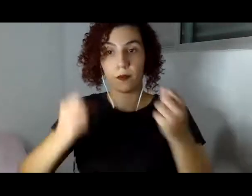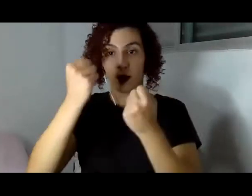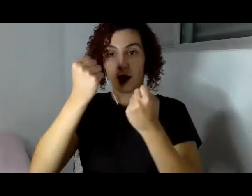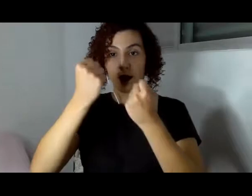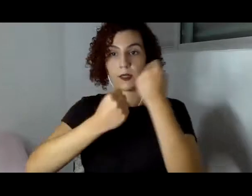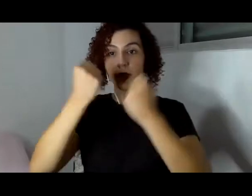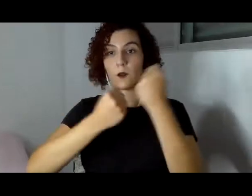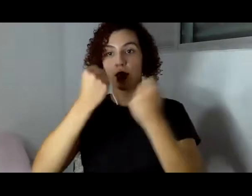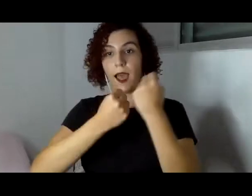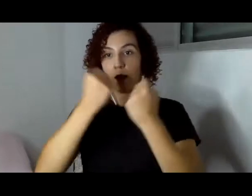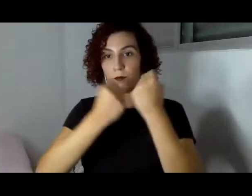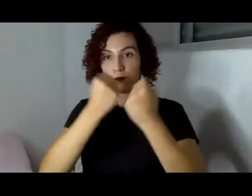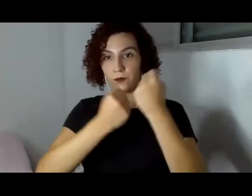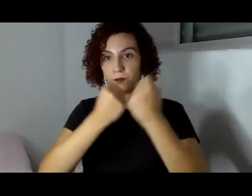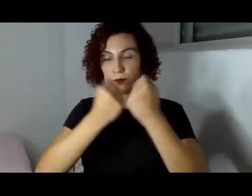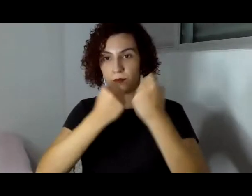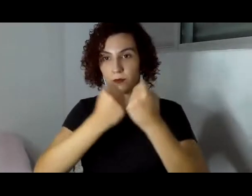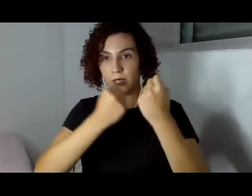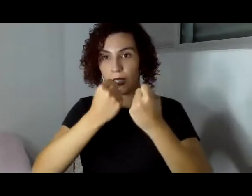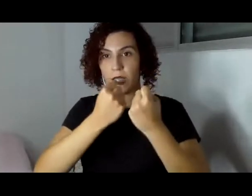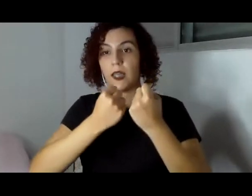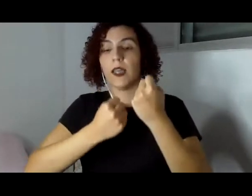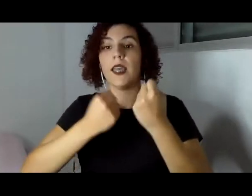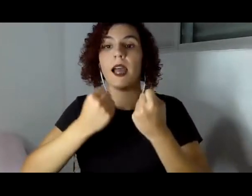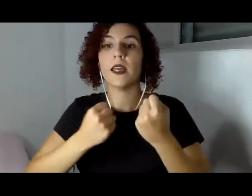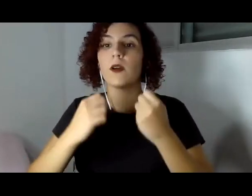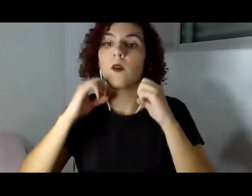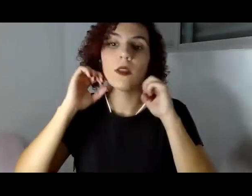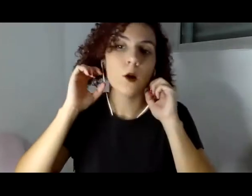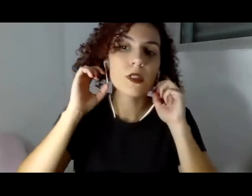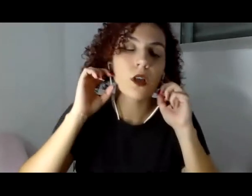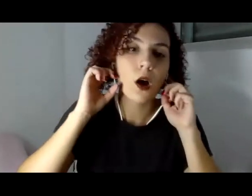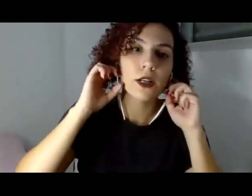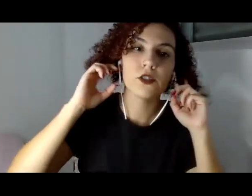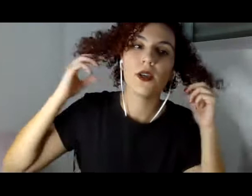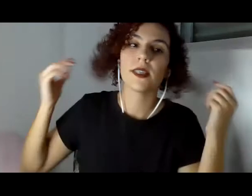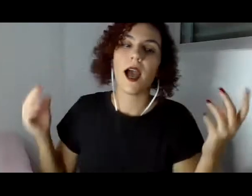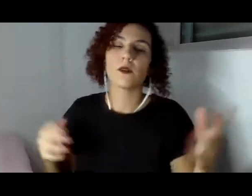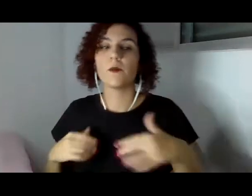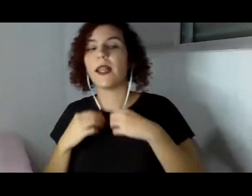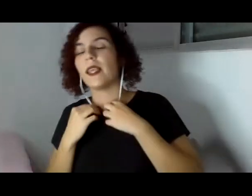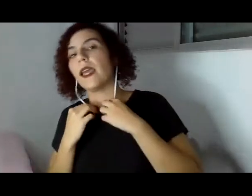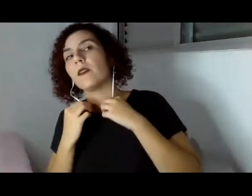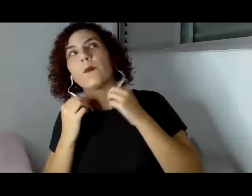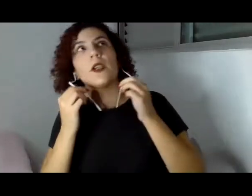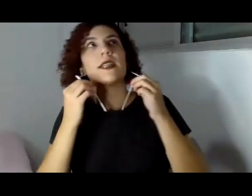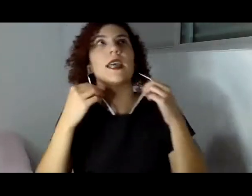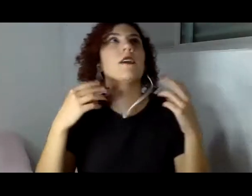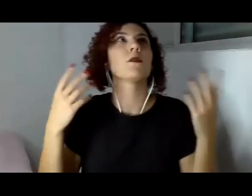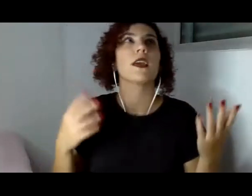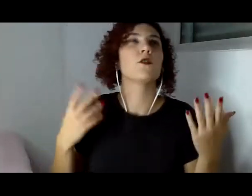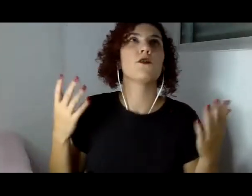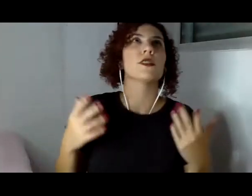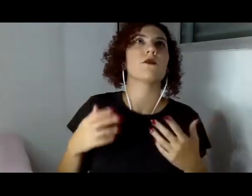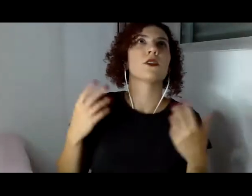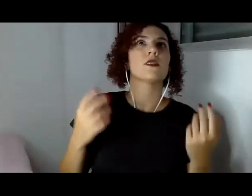Estacionamento. Sinal de carro. E aí eu quero contar uma história de 2 carros que bateram, por